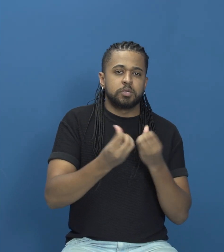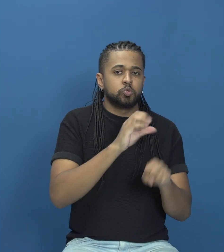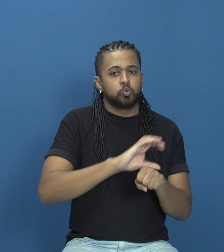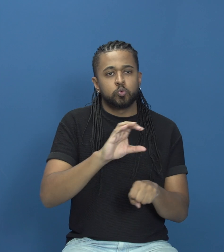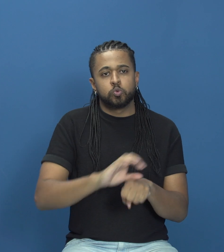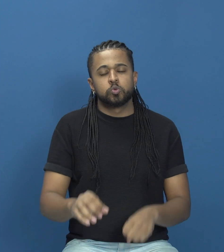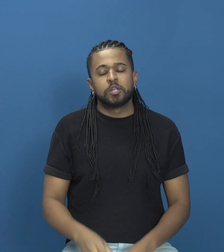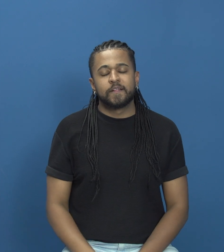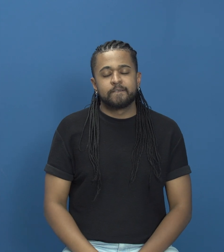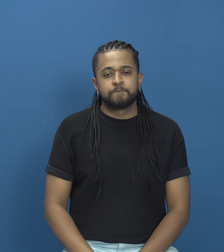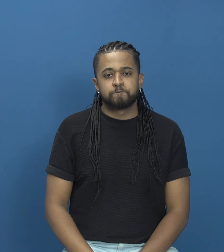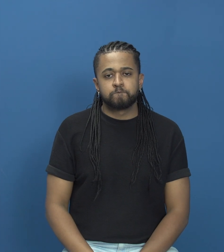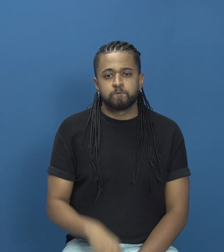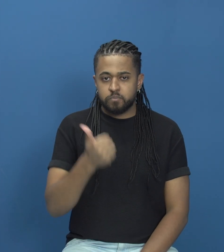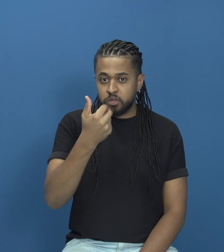curso.